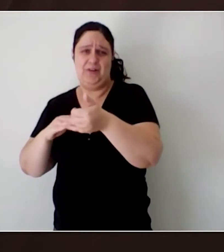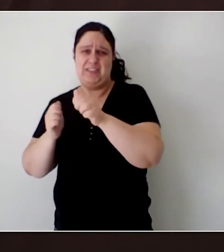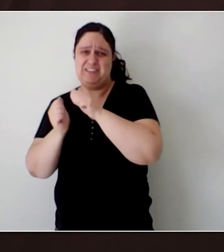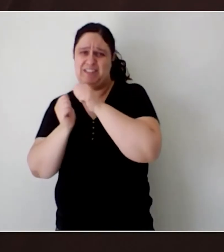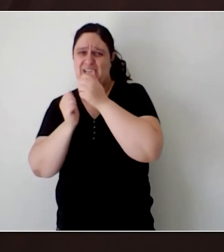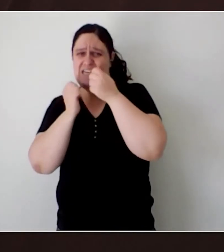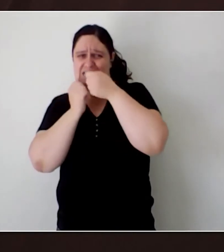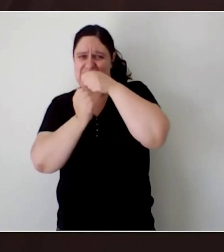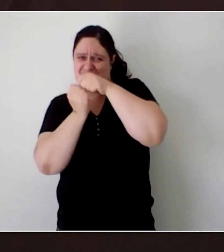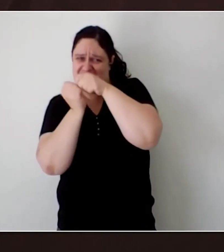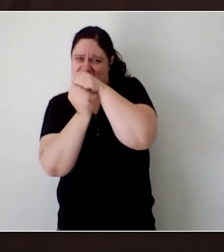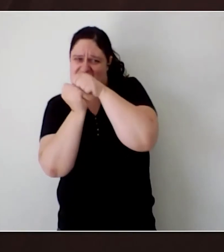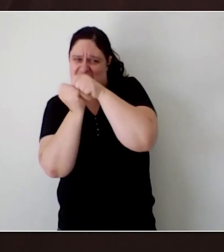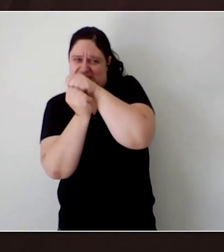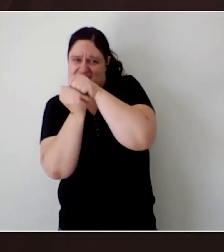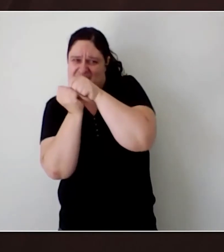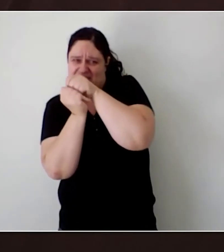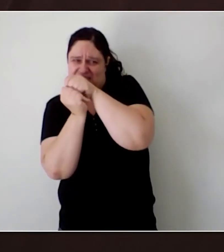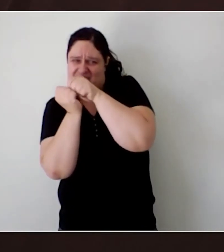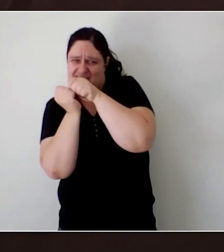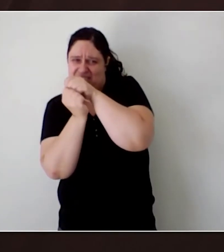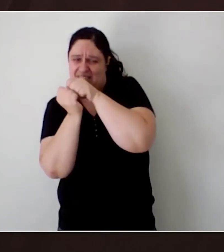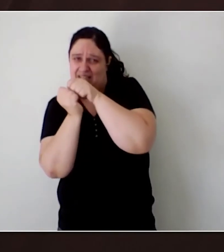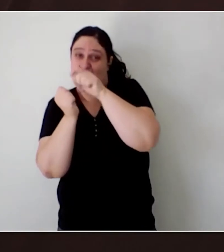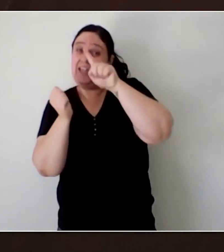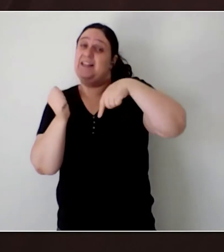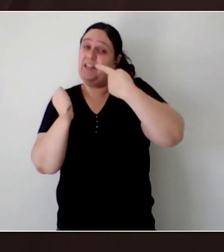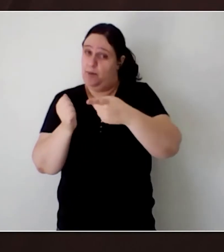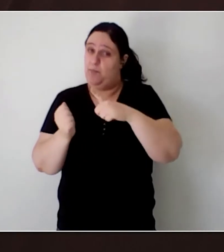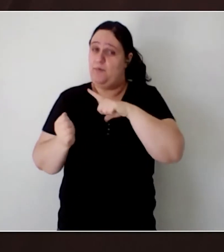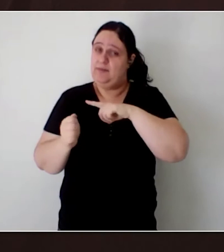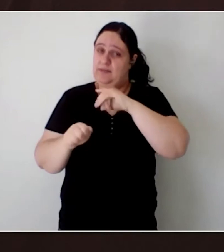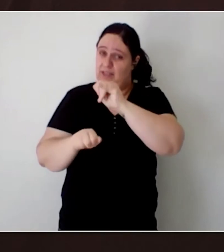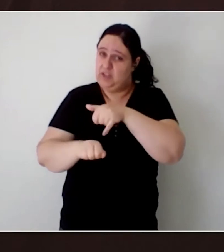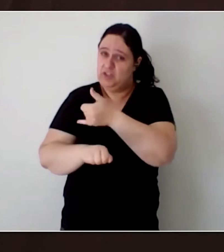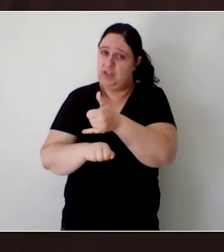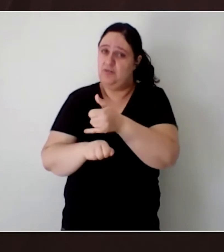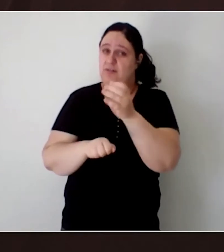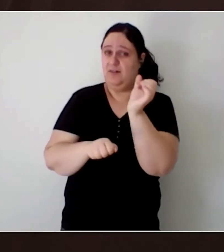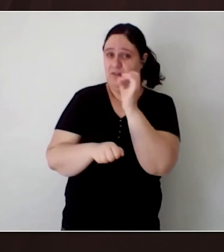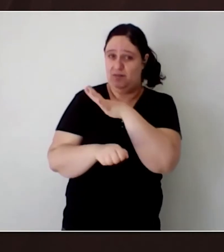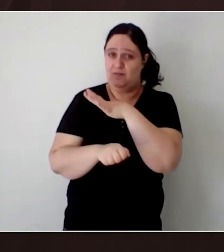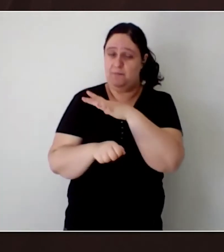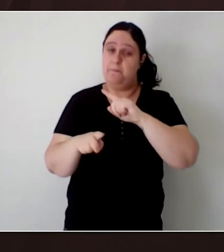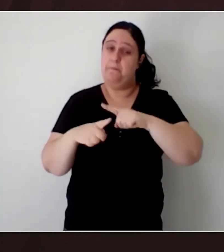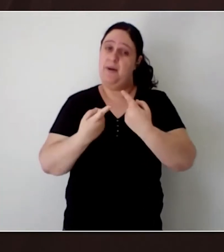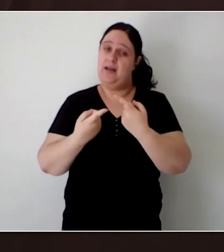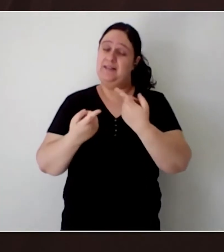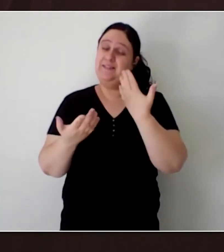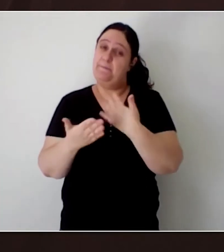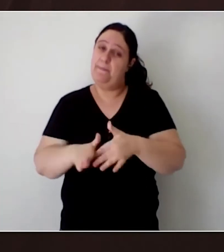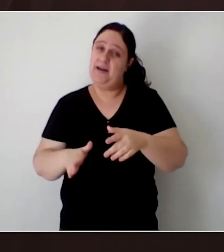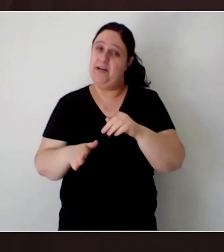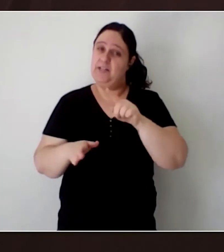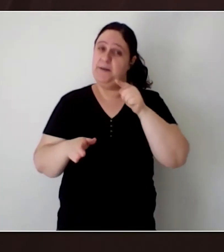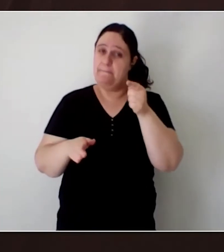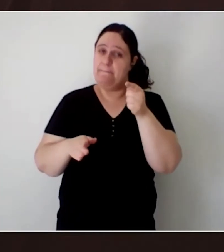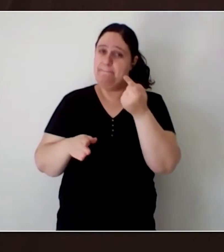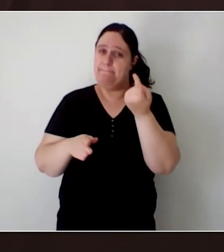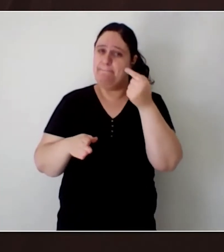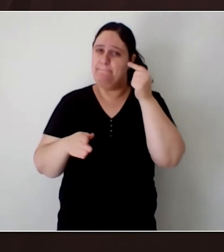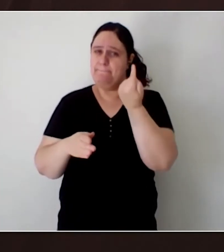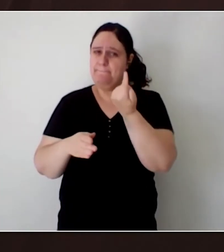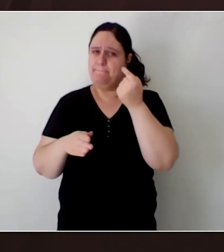Nova Jerusalém. Só que você vai perder os 1000 anos de galardão. Mas você vai passar pelo dano